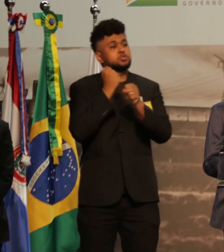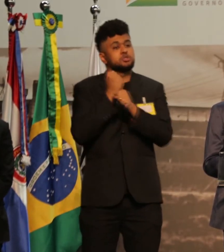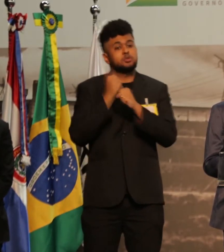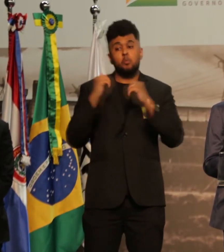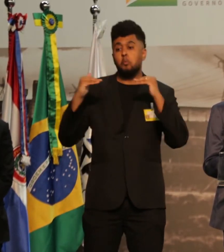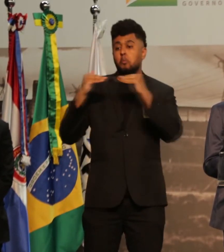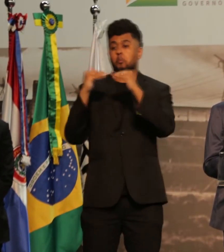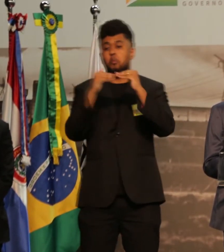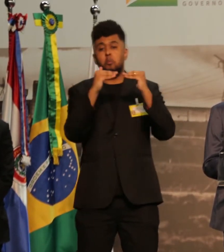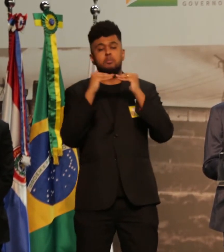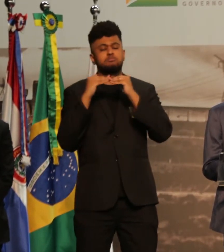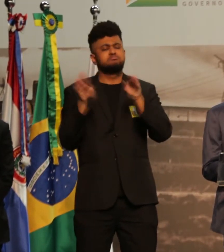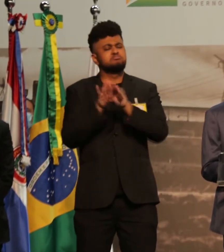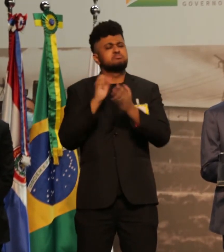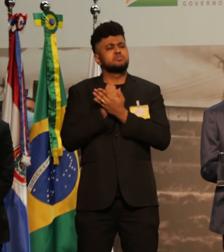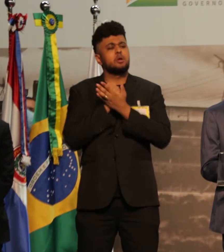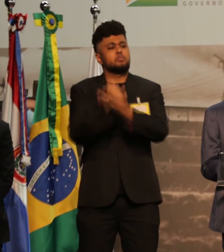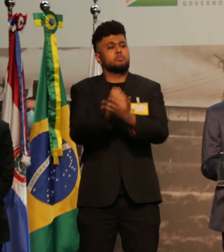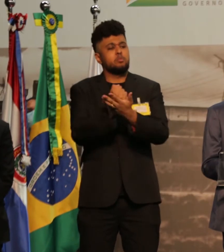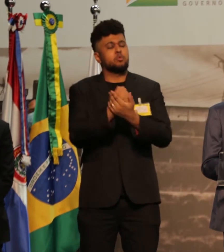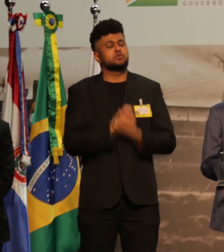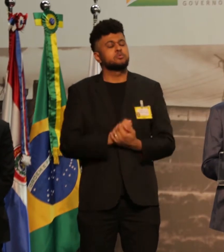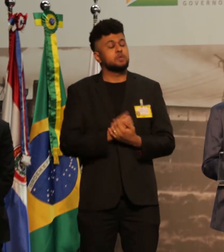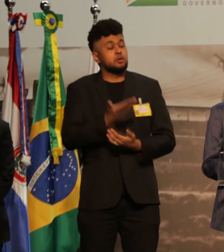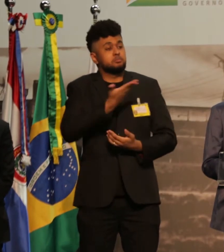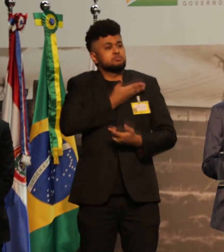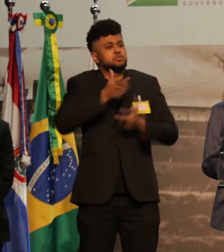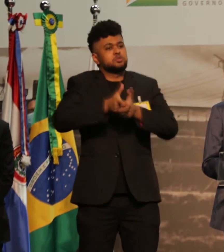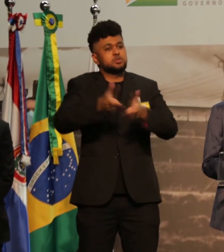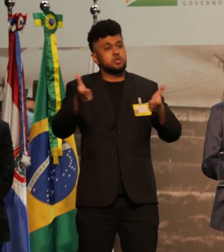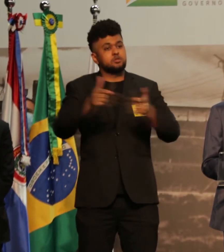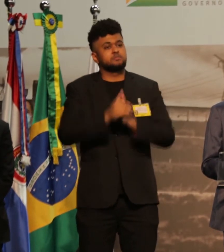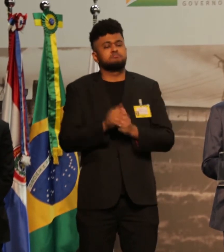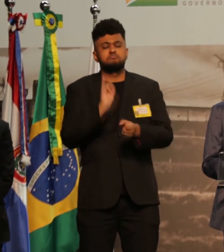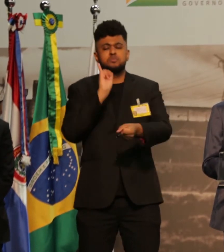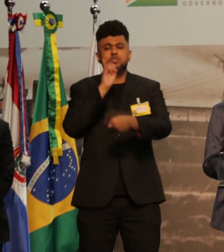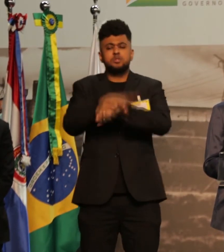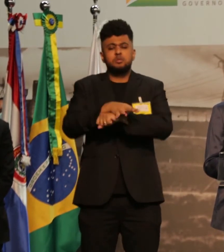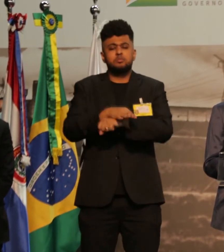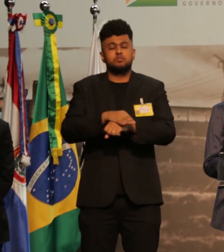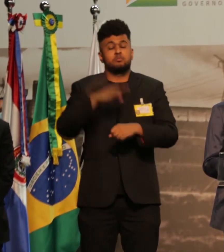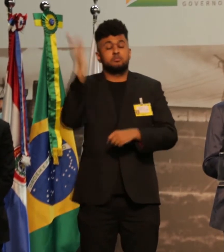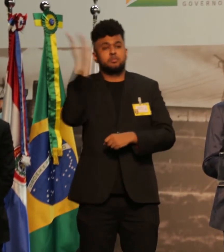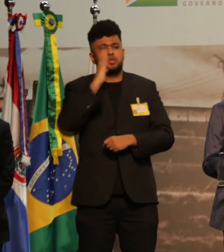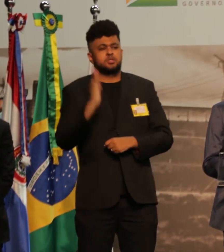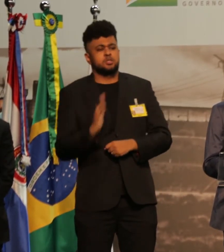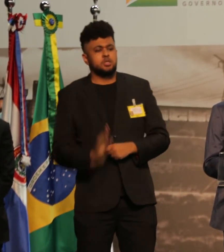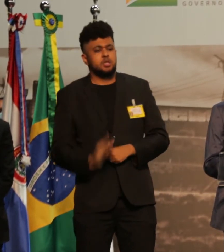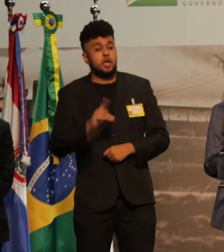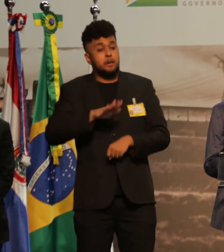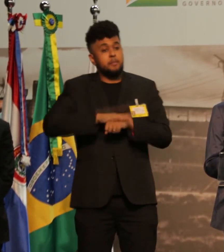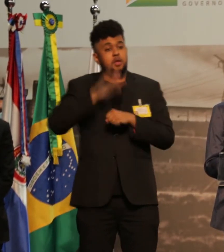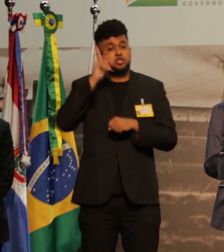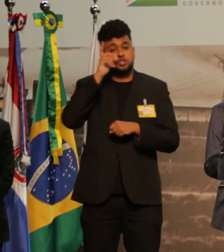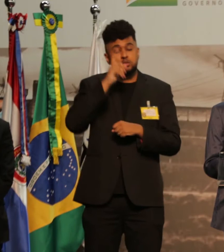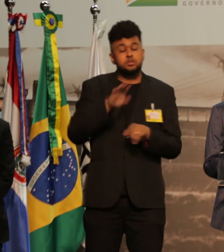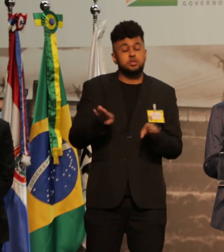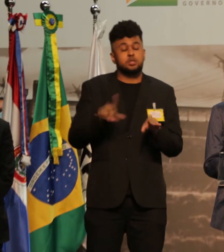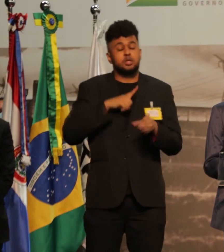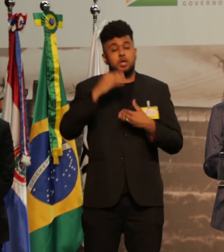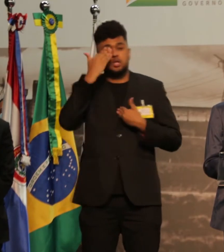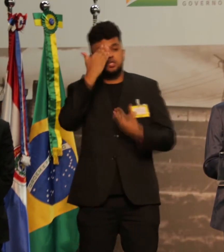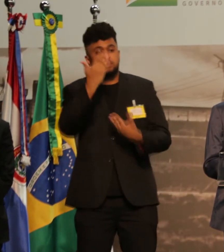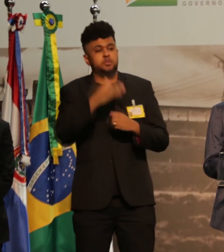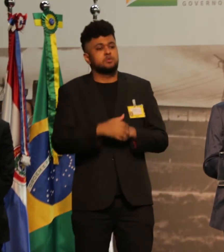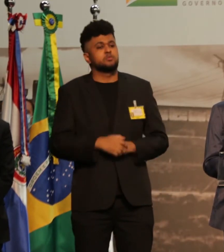consensos, imprescindível apoio e fraterna amizade. A Itaipu Margem Brasileira é mais difícil o agradecimento